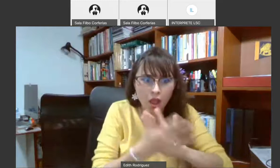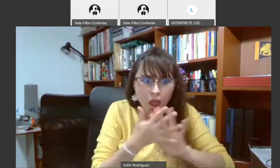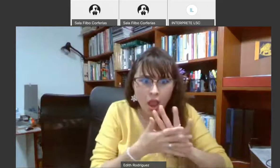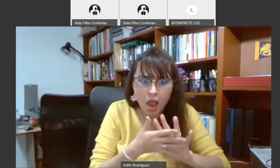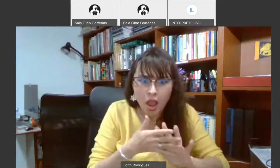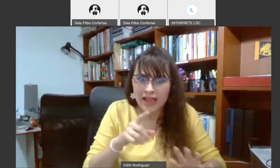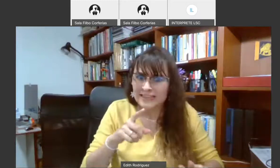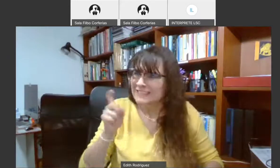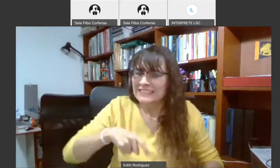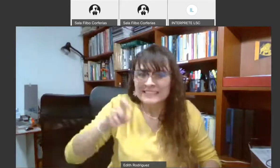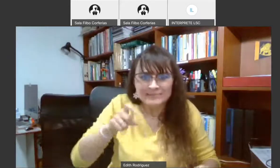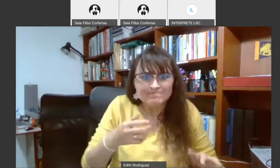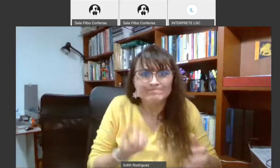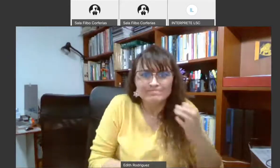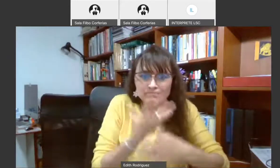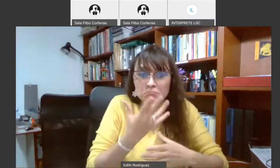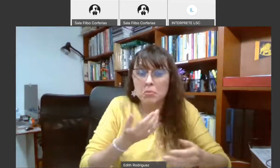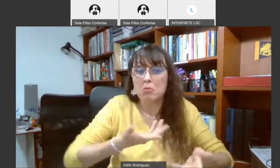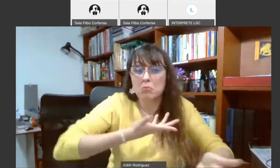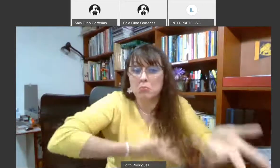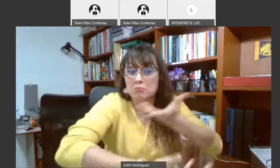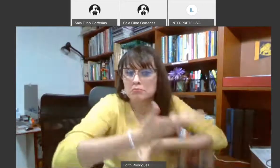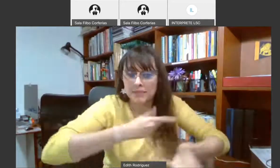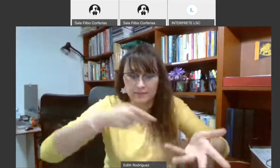Entonces, algunas personas,